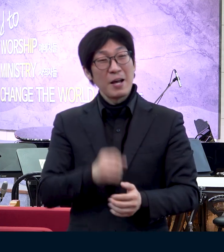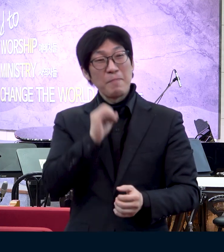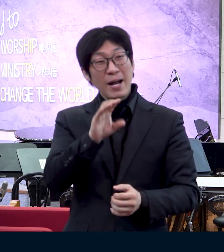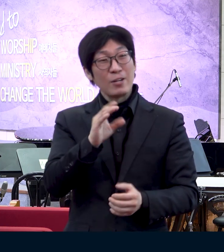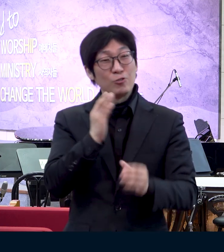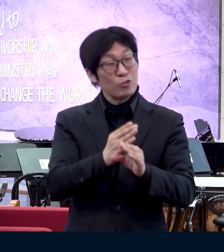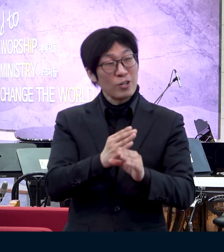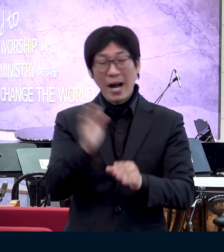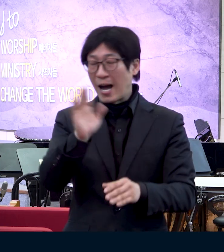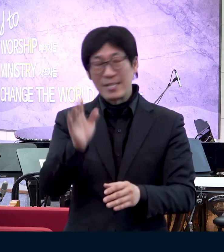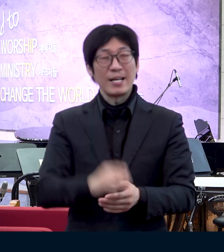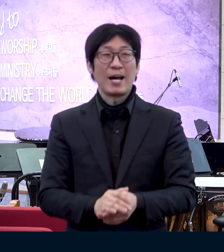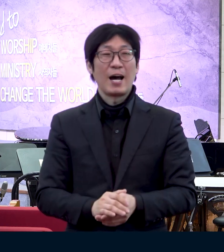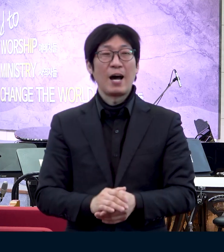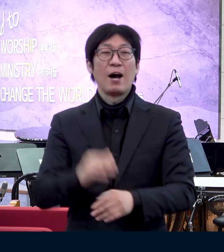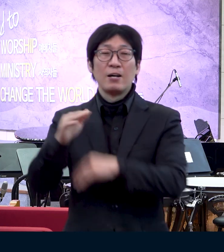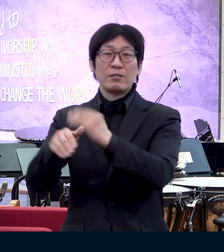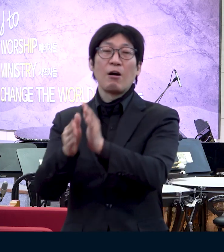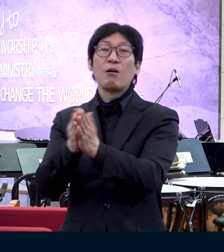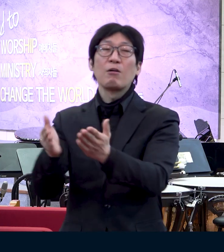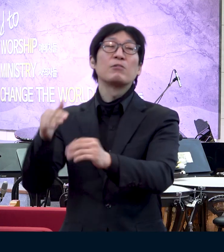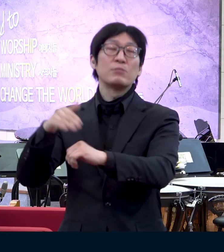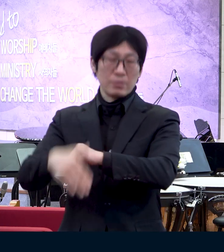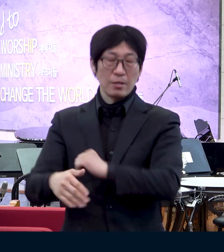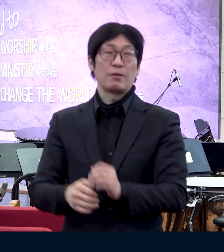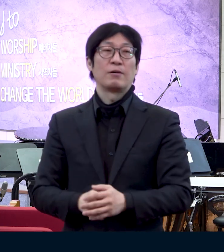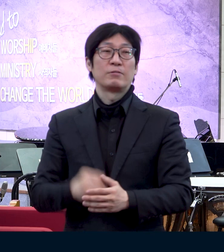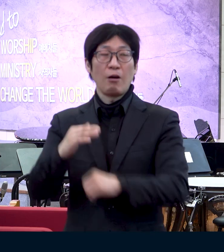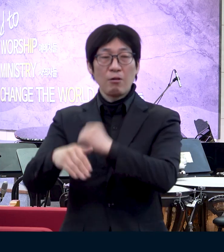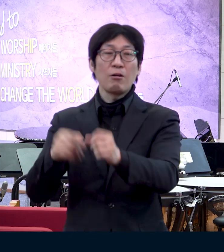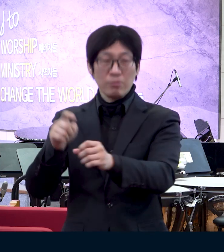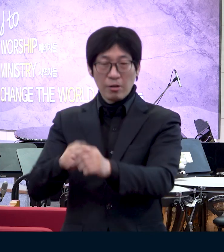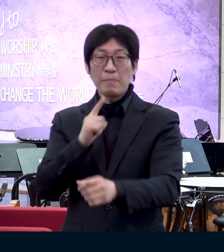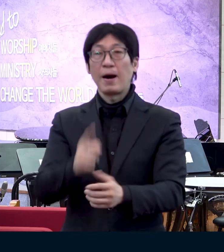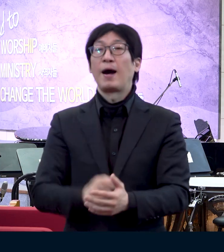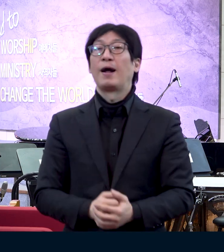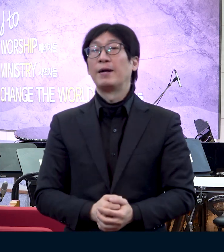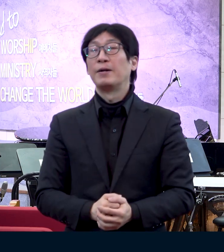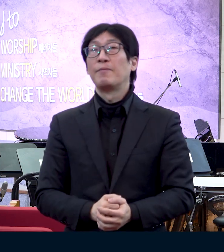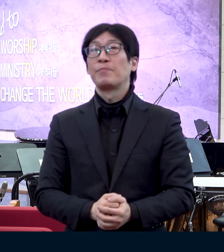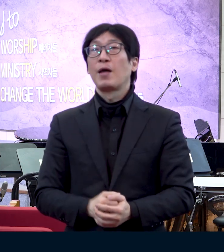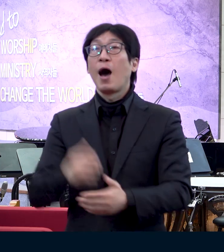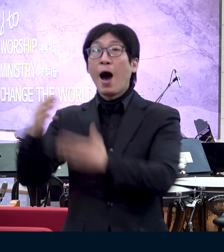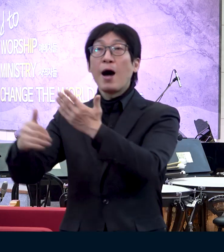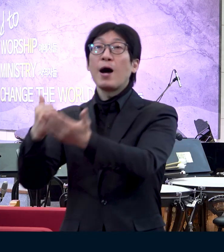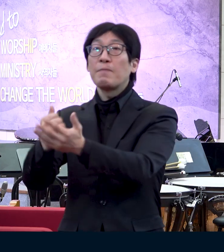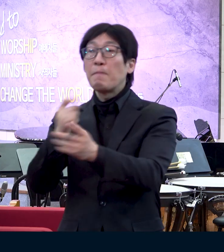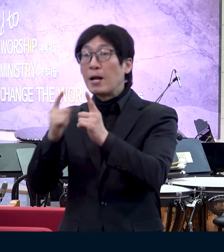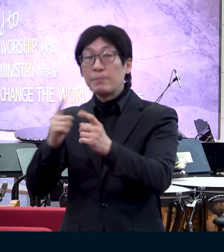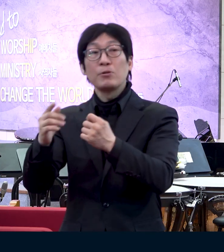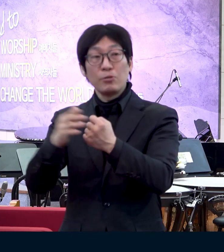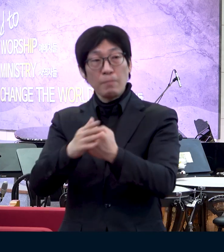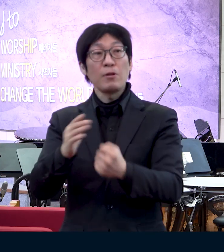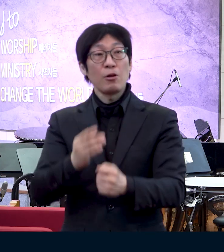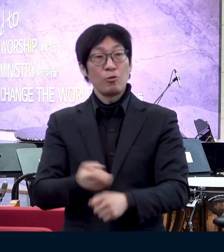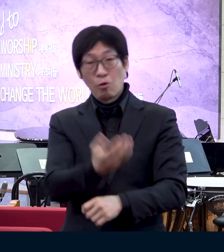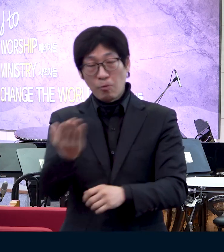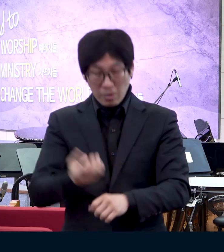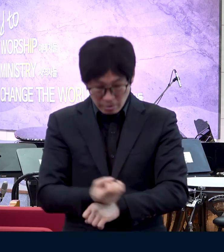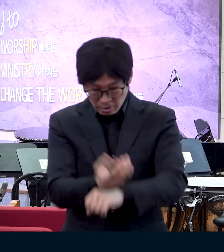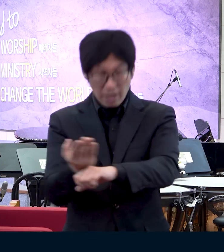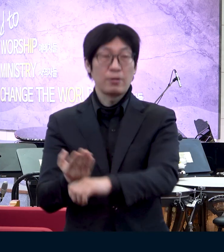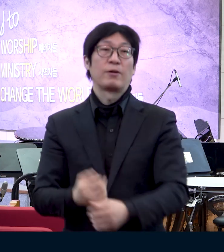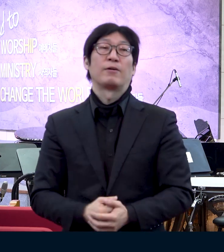말하는 거 아닙니다. 이게 바로 성경적인 것이기 때문에 이렇게 말씀드리는 거예요. 이게 하나님의 말씀이기 때문에 말씀드리는